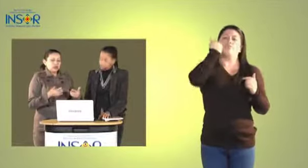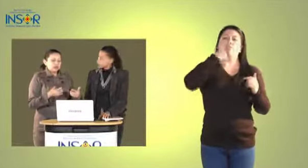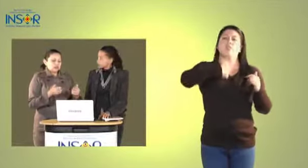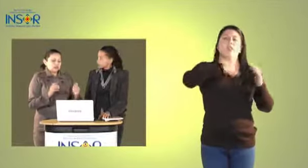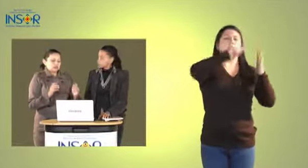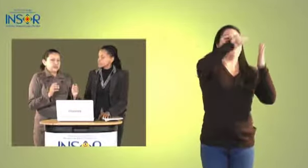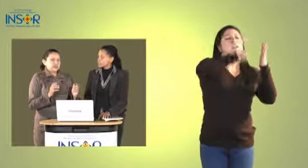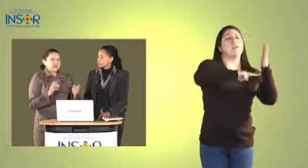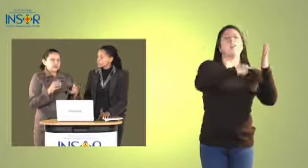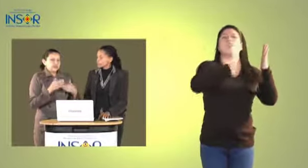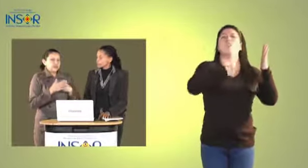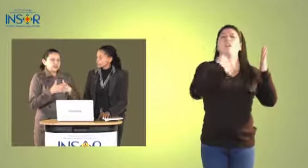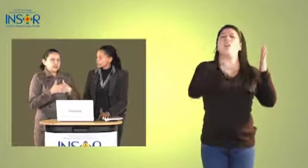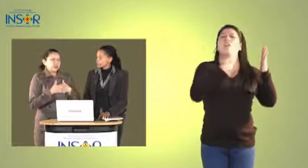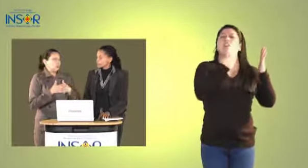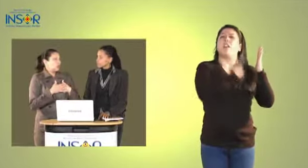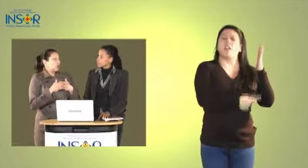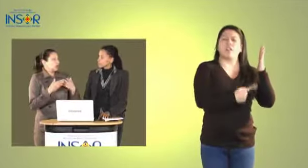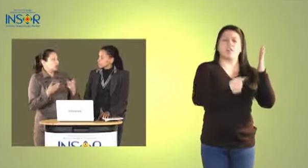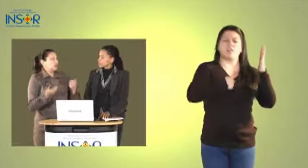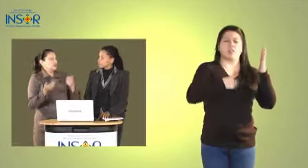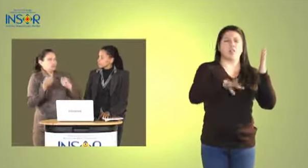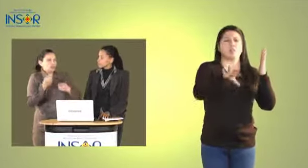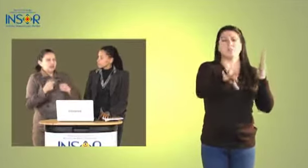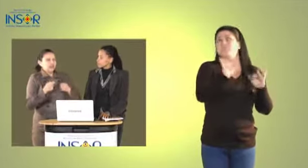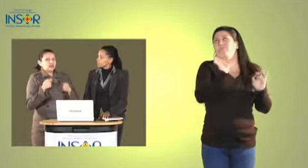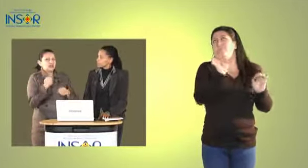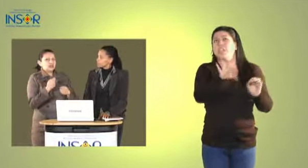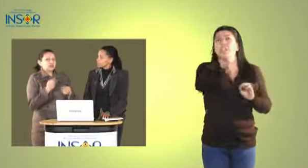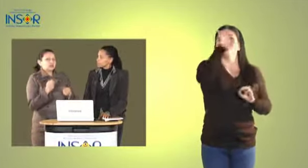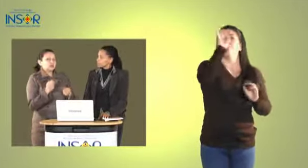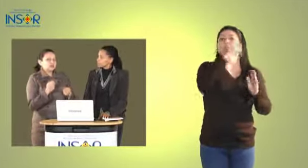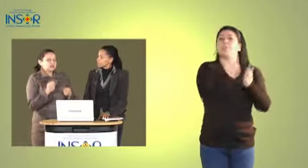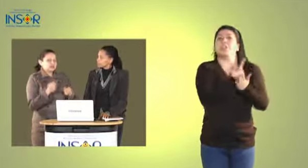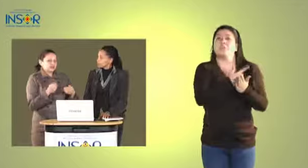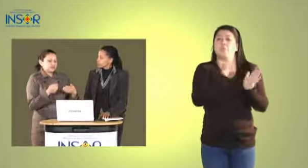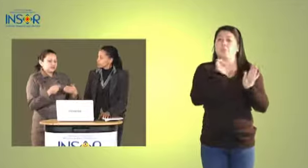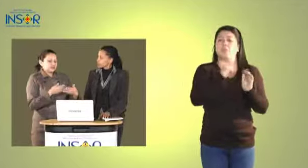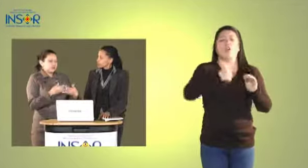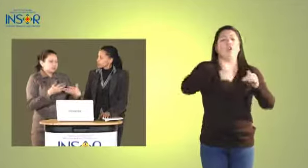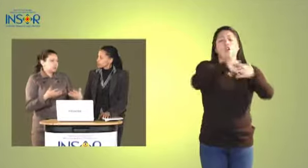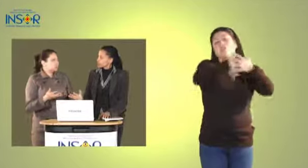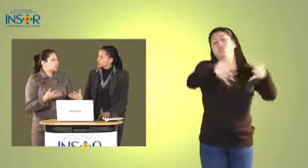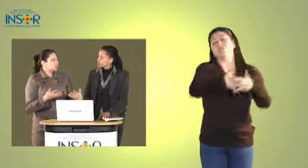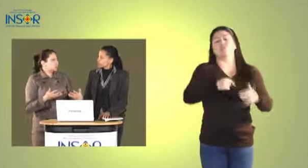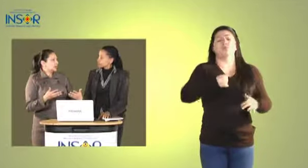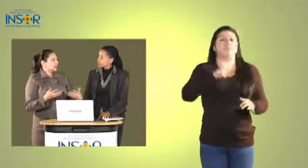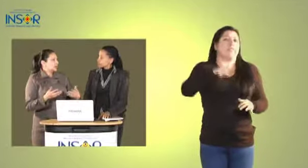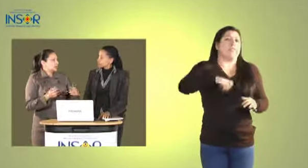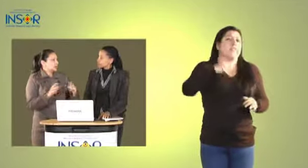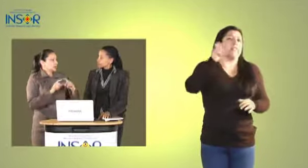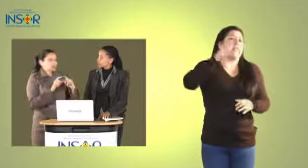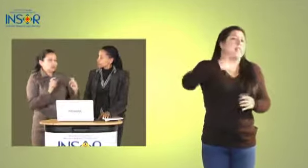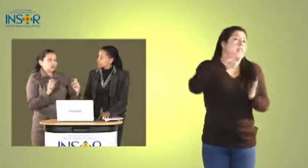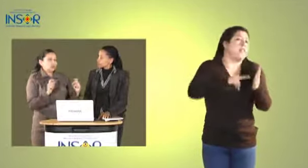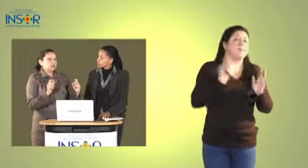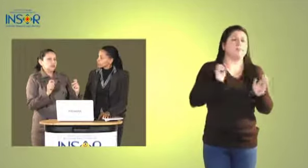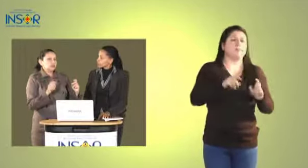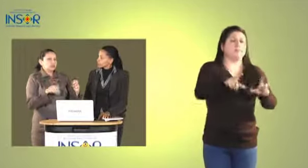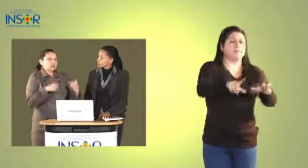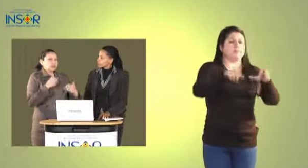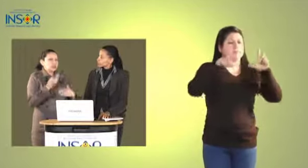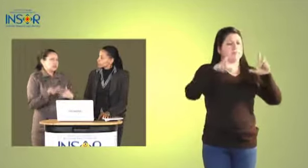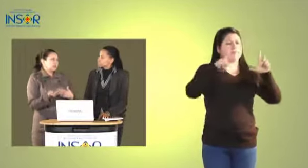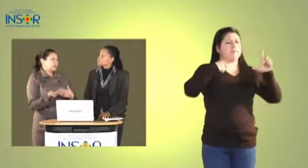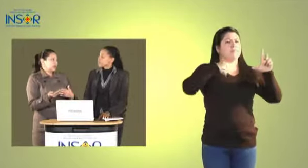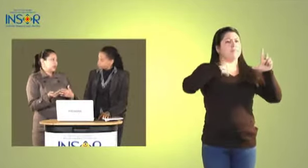Cojo un texto que yo escojo o que debo leer por alguna circunstancia, hago una lectura, veo un título, el título